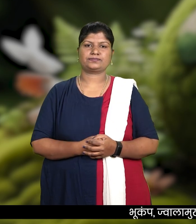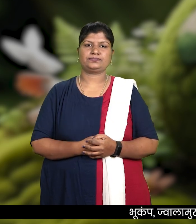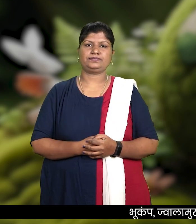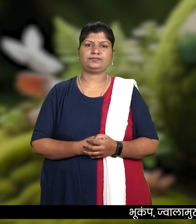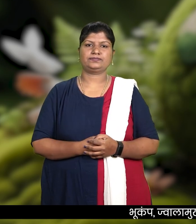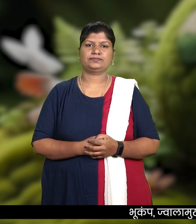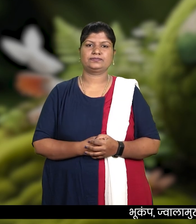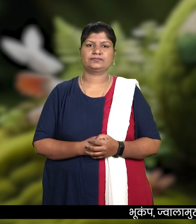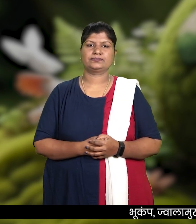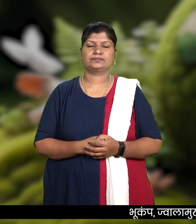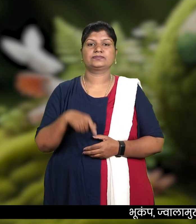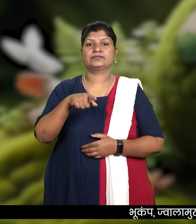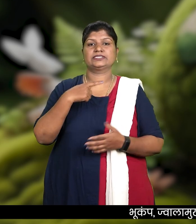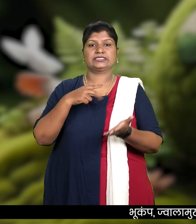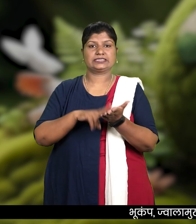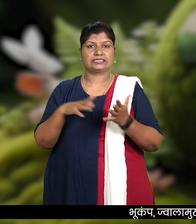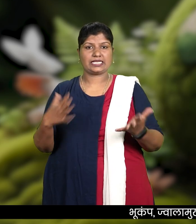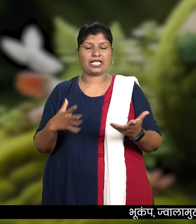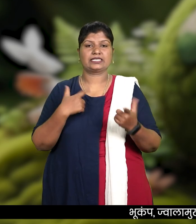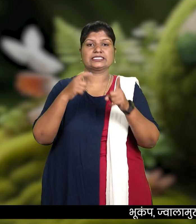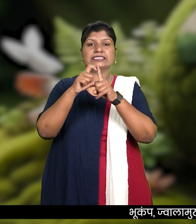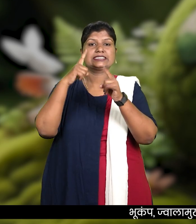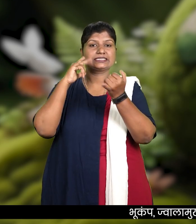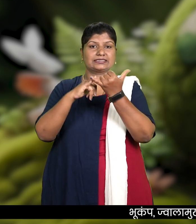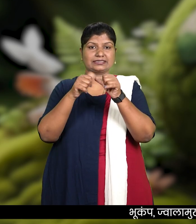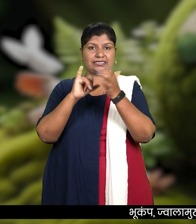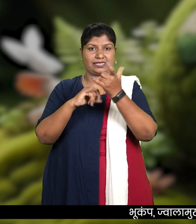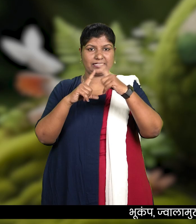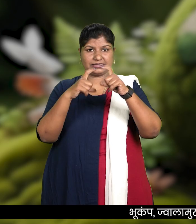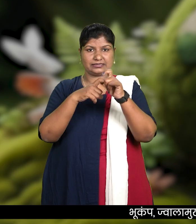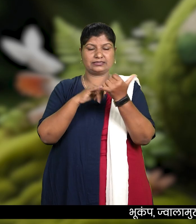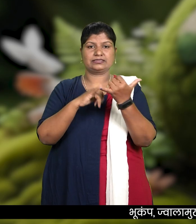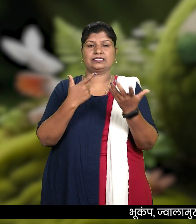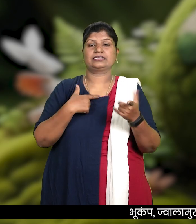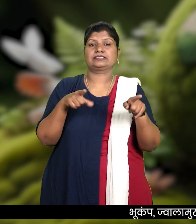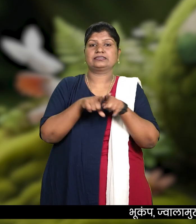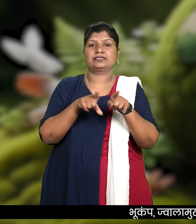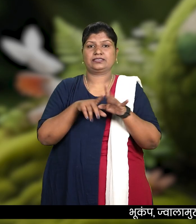भूकंप, ज्वालामुखी, पूर, दुष्काळ आणि मानवी हस्तक्षेप यांसारख्या नैसर्गिक